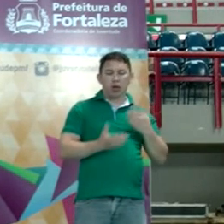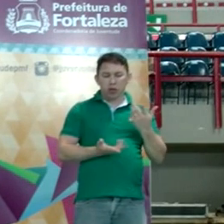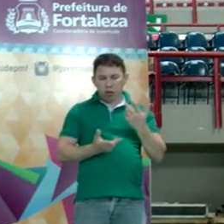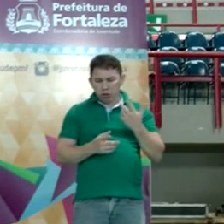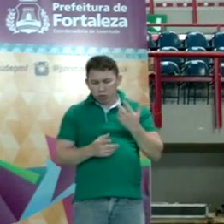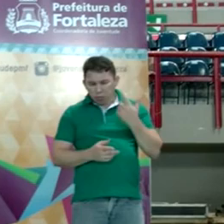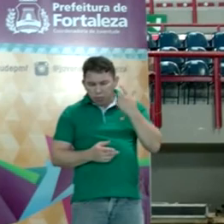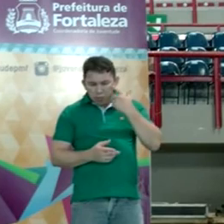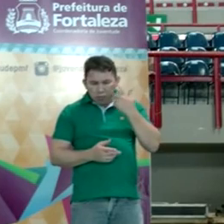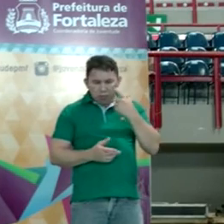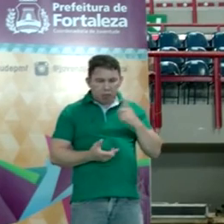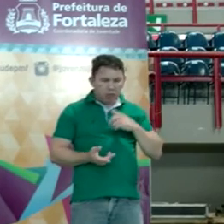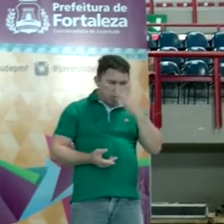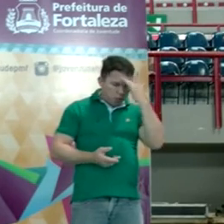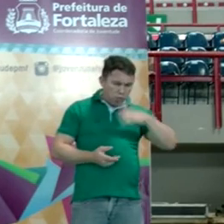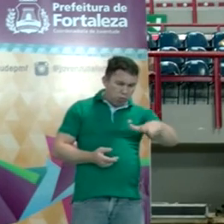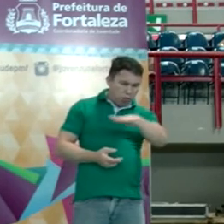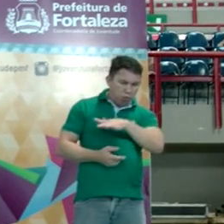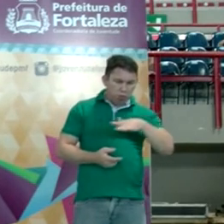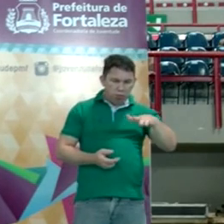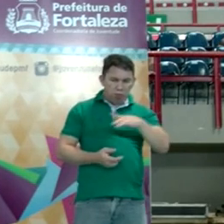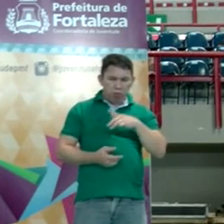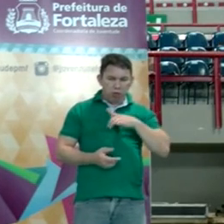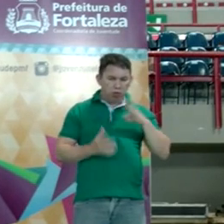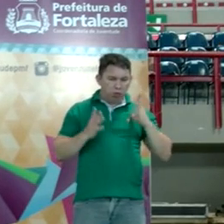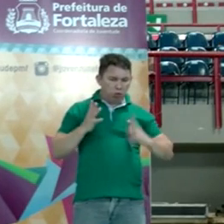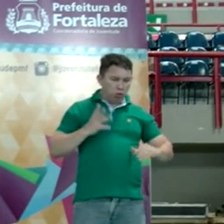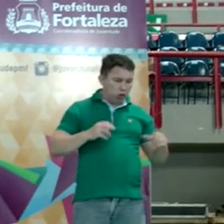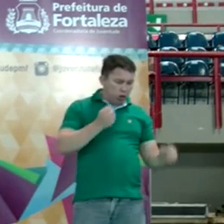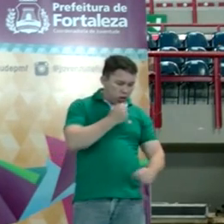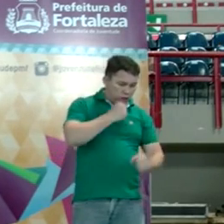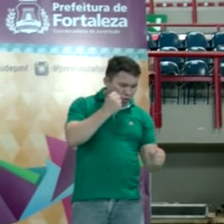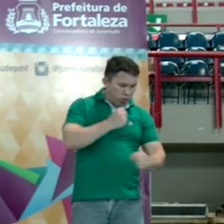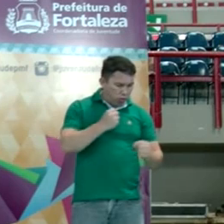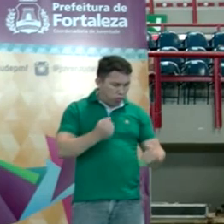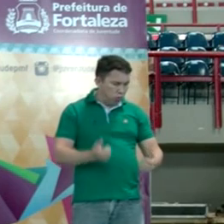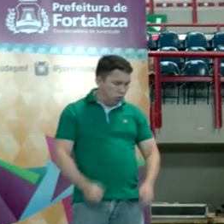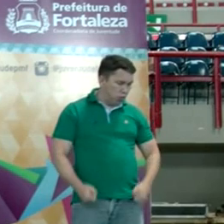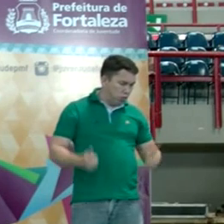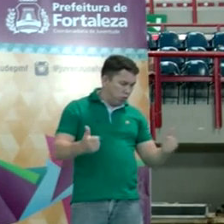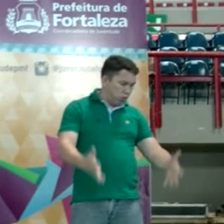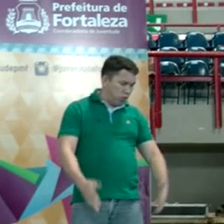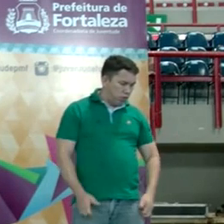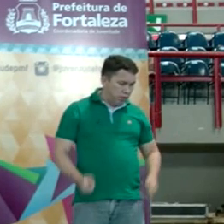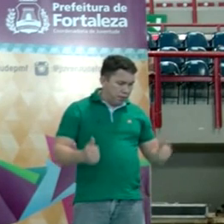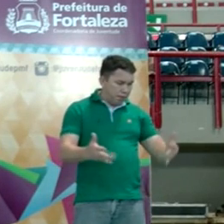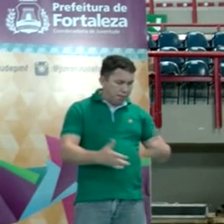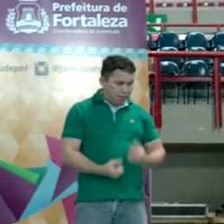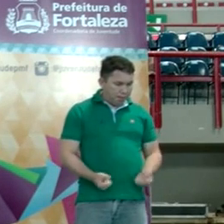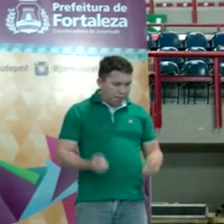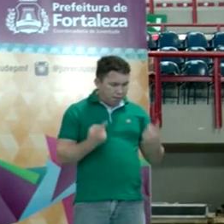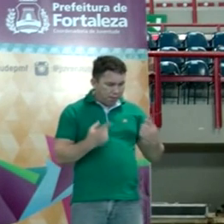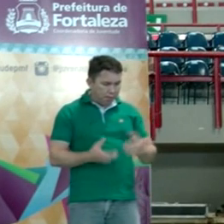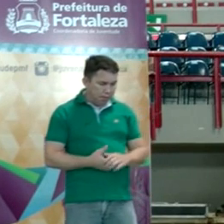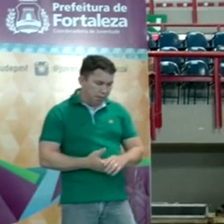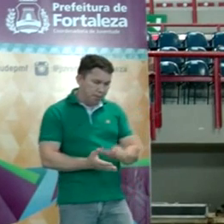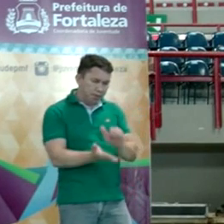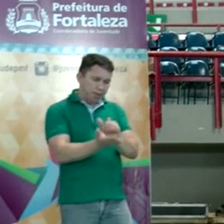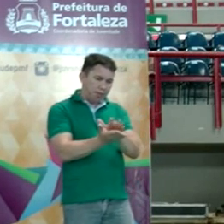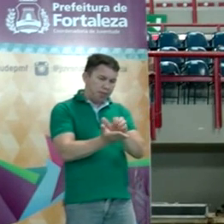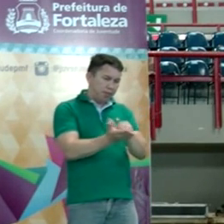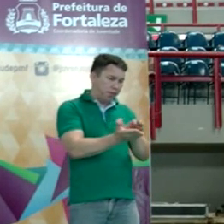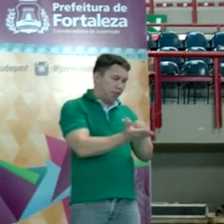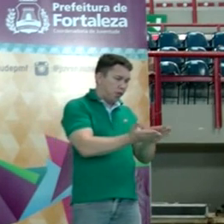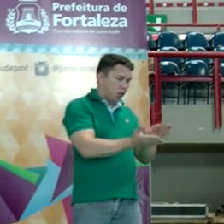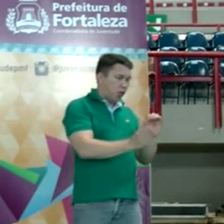muito dinheiro com o pessoal da limpeza. E aí, o que eles fazem? Eles demitem